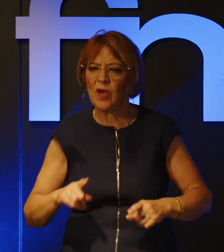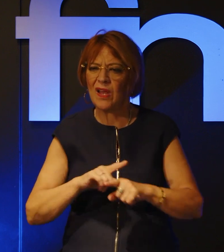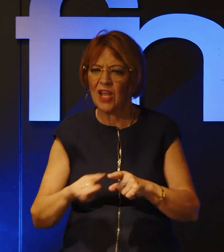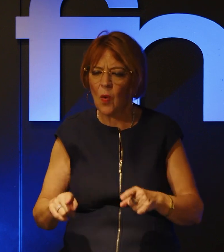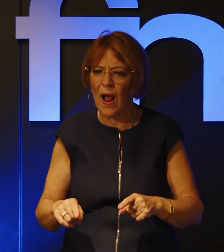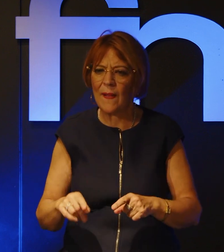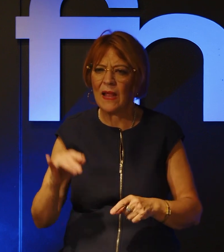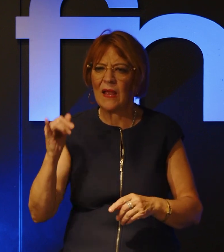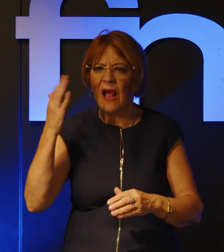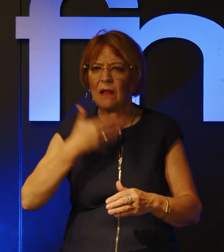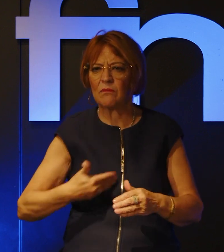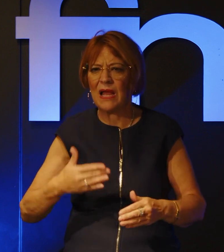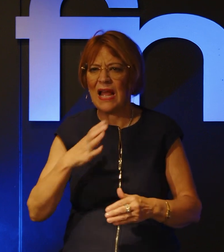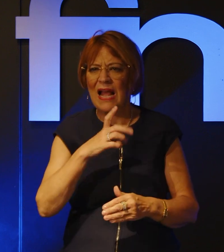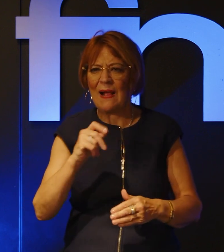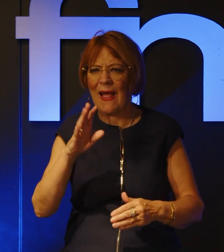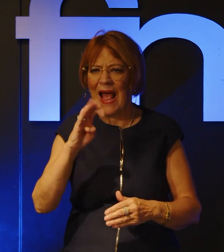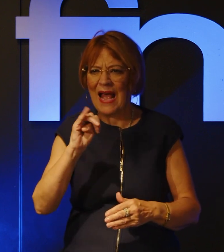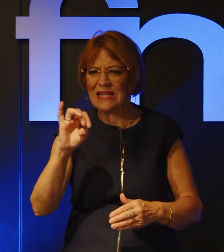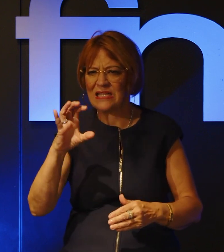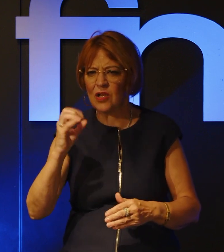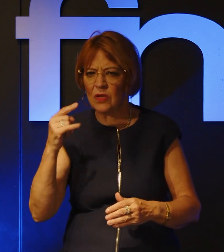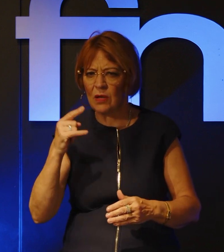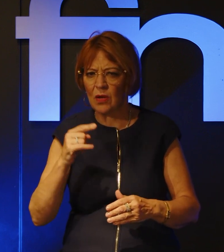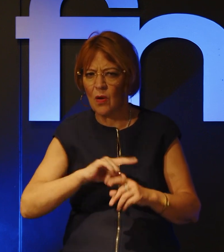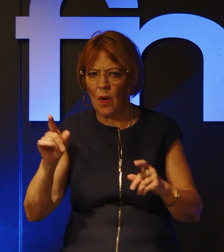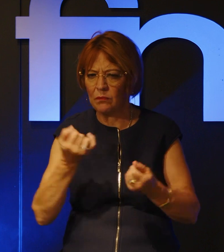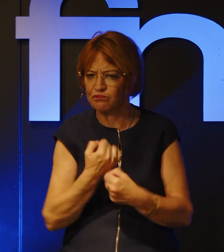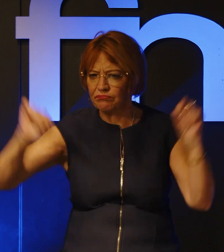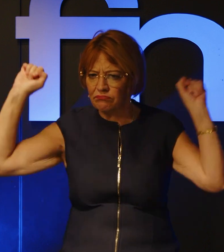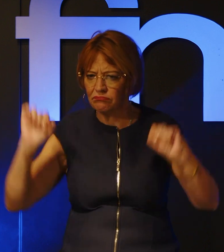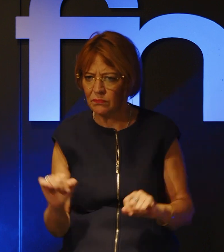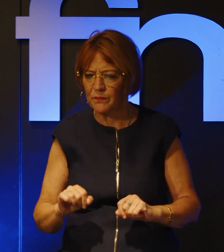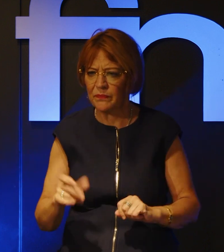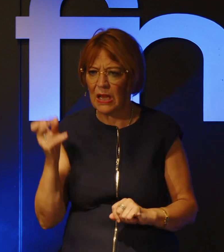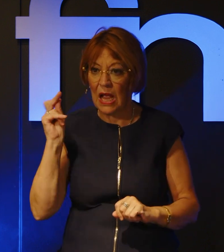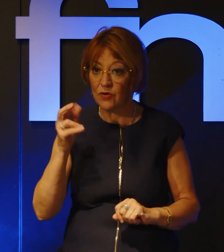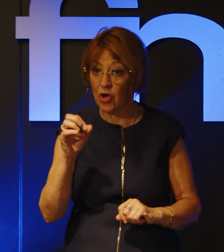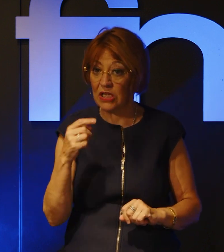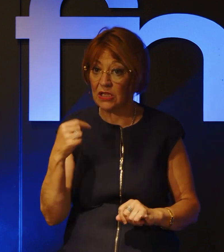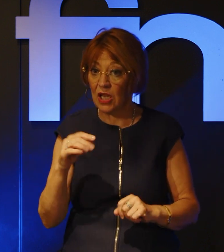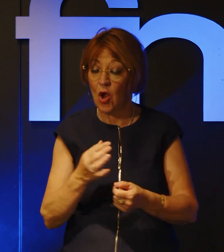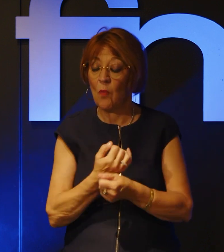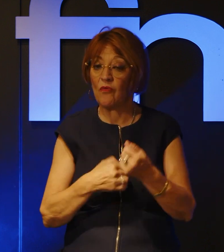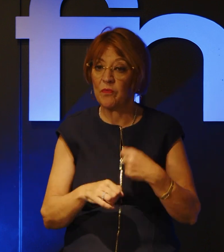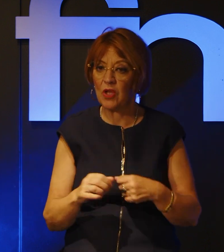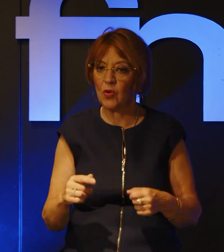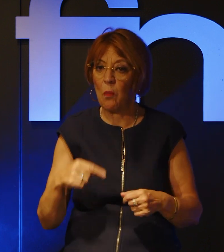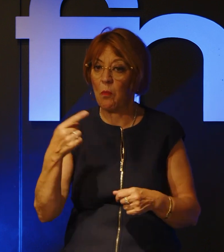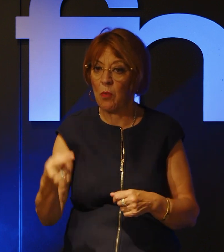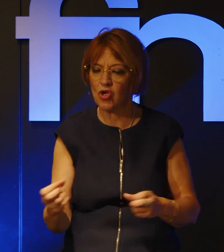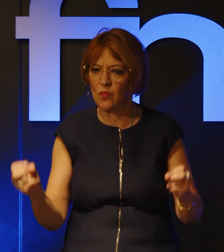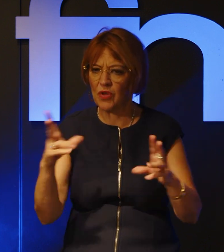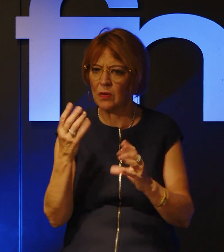com o ideal classicista estral mas depois há um momento e vou concluir com ele nos anos 80 aparece o chamado movimento pós-moderno que é muitas